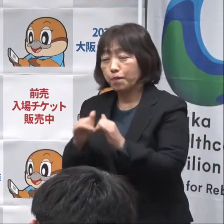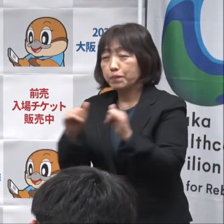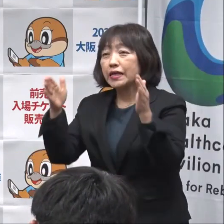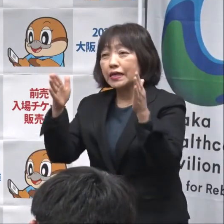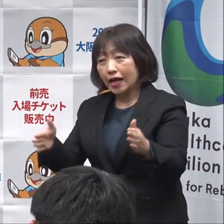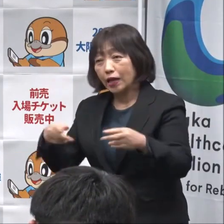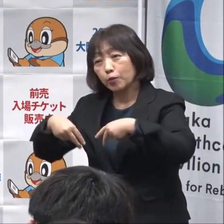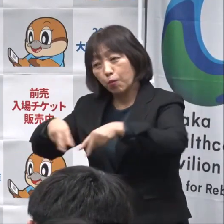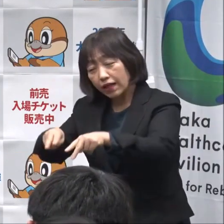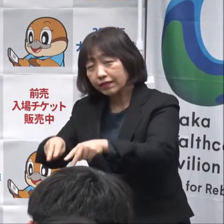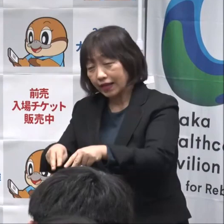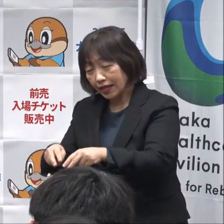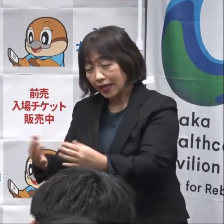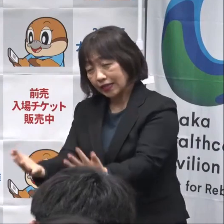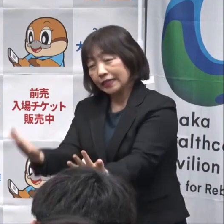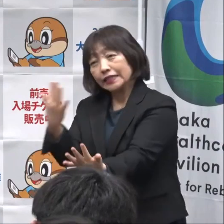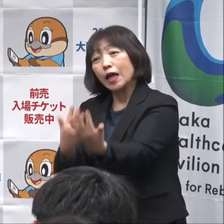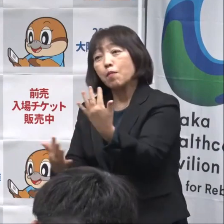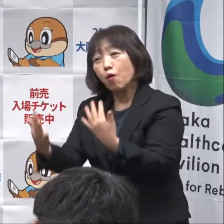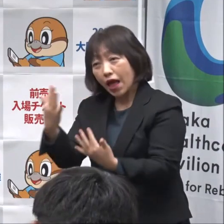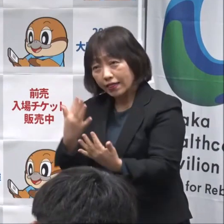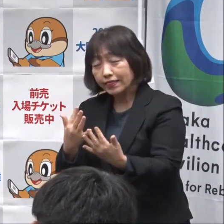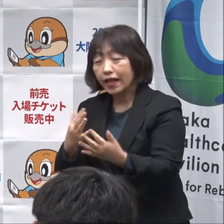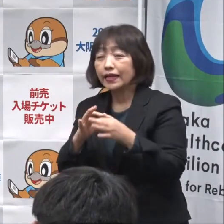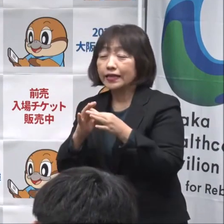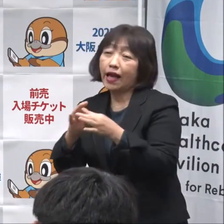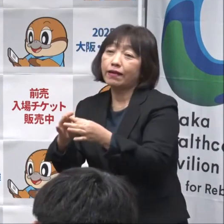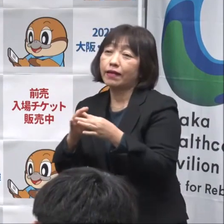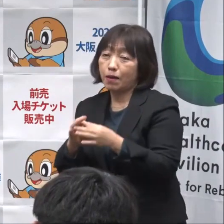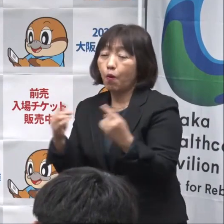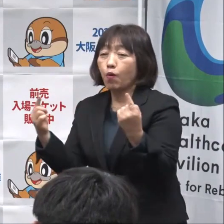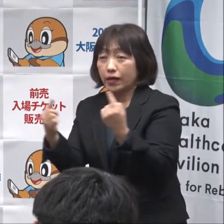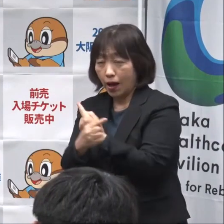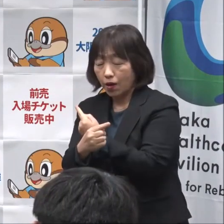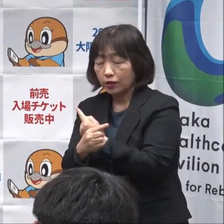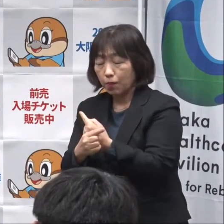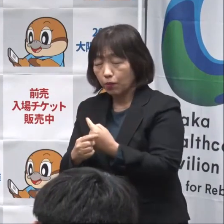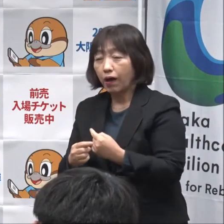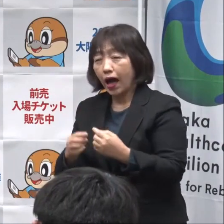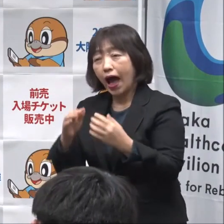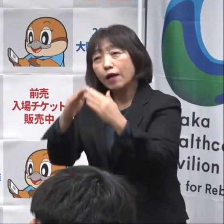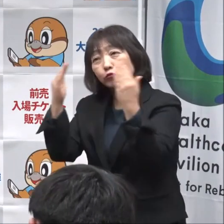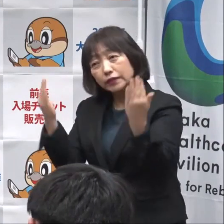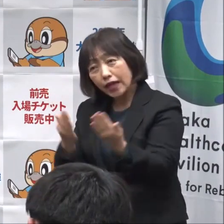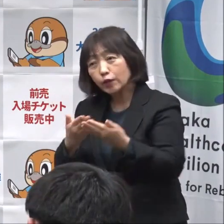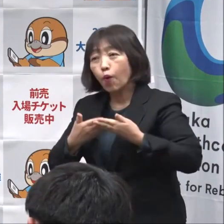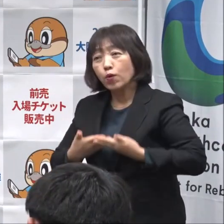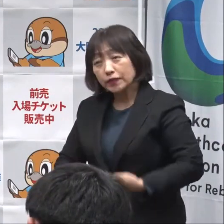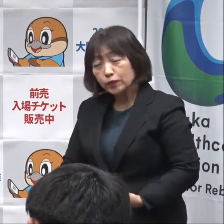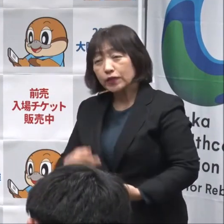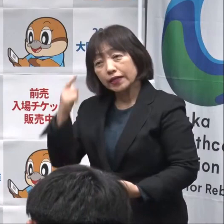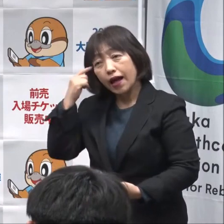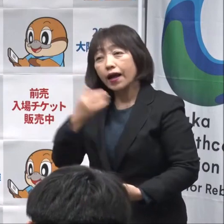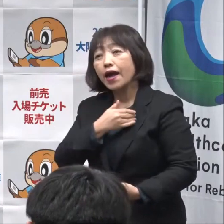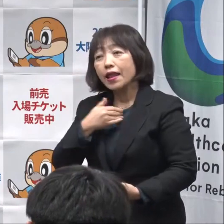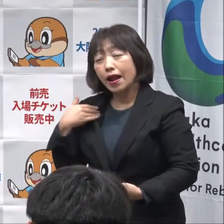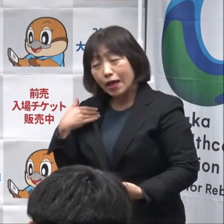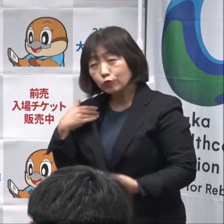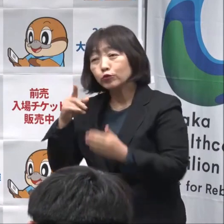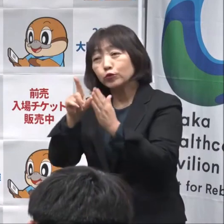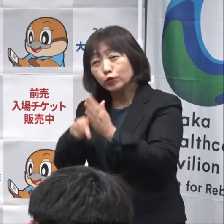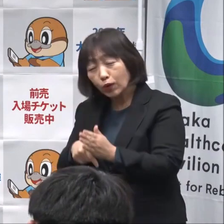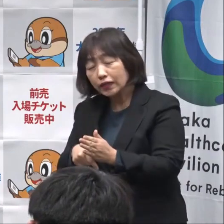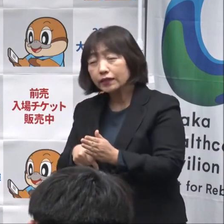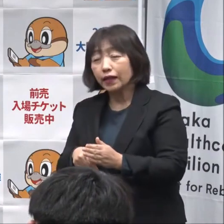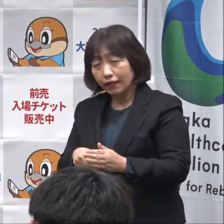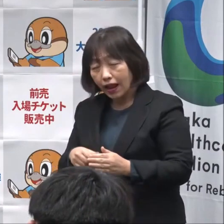ったり環境も変わってくると思うので、ある程度一定落ち着いて判断できるような、落ち着いて検証できるようになった時にはやっぱり検証して、これ